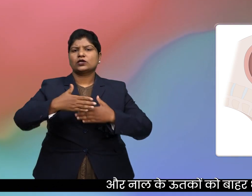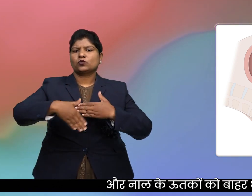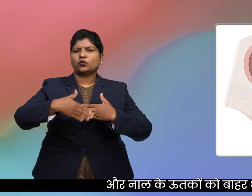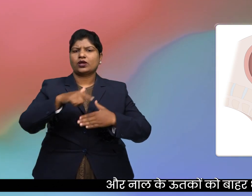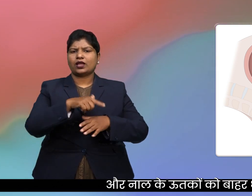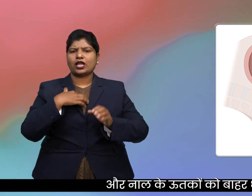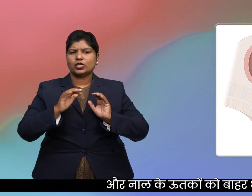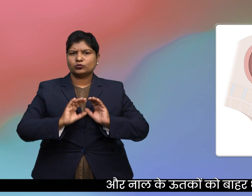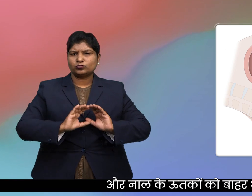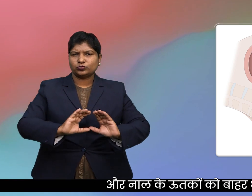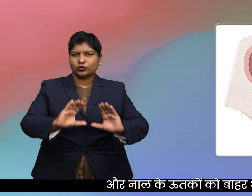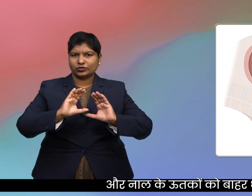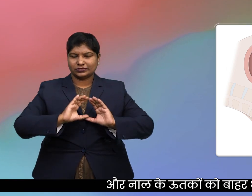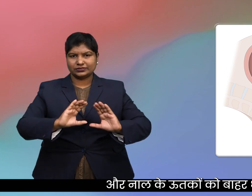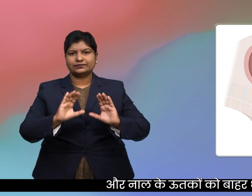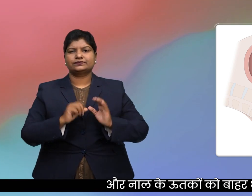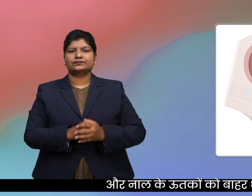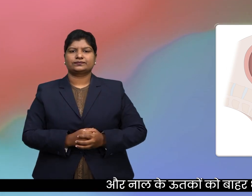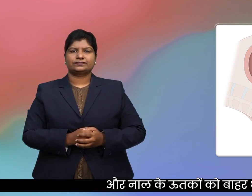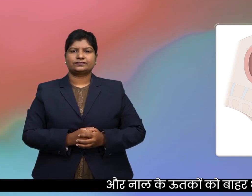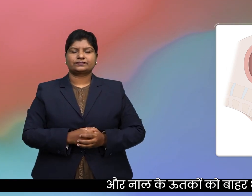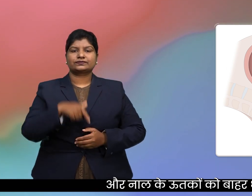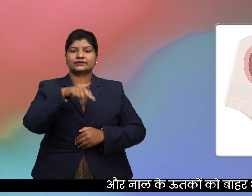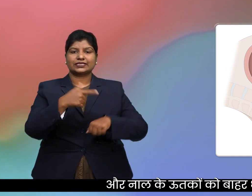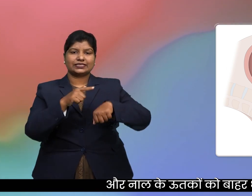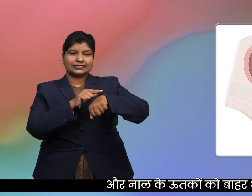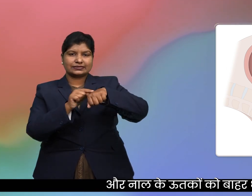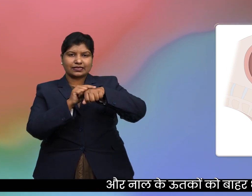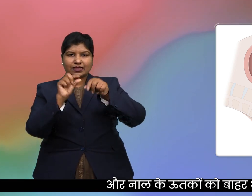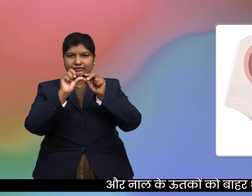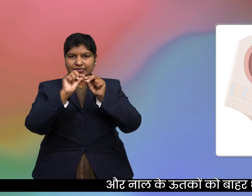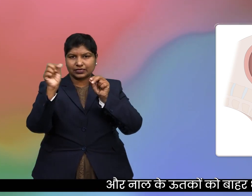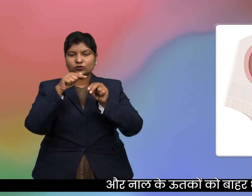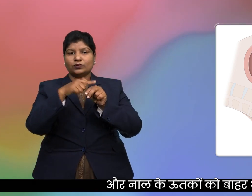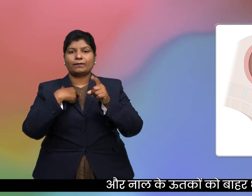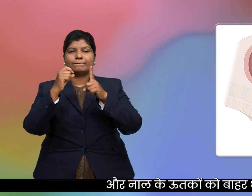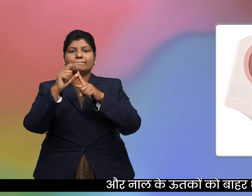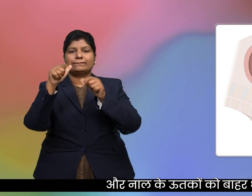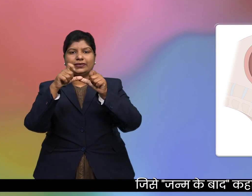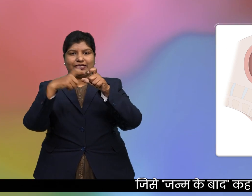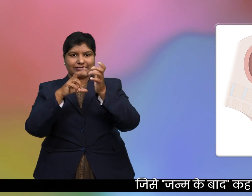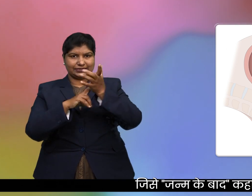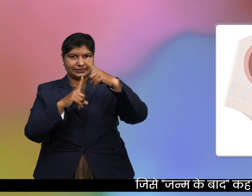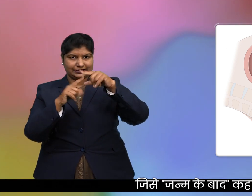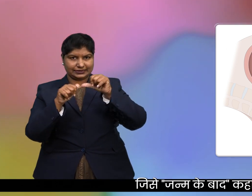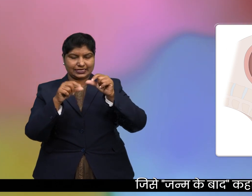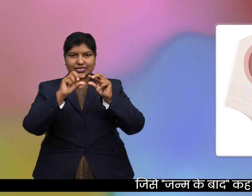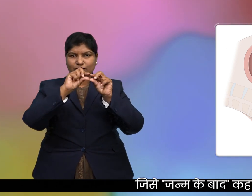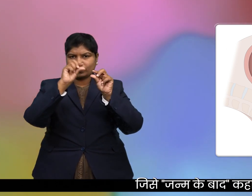के ऊतकों को बाहर ढकेलते रहते हैं,